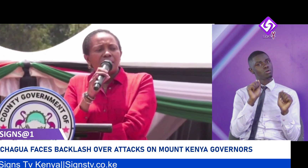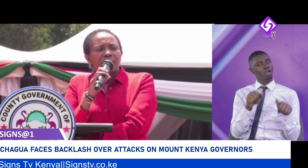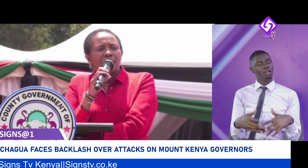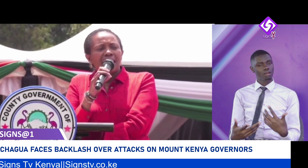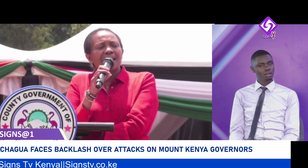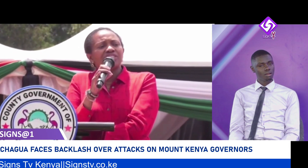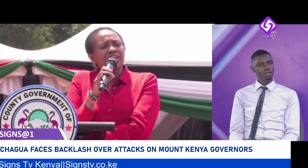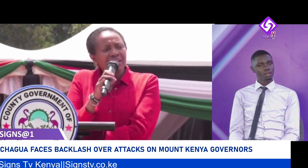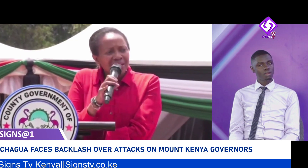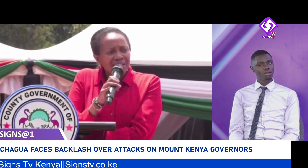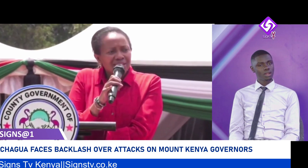Ashi?